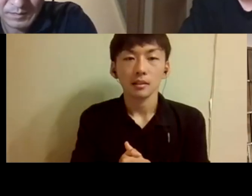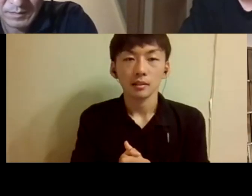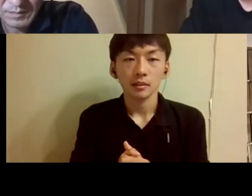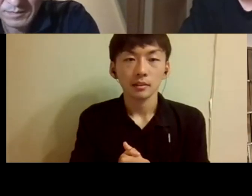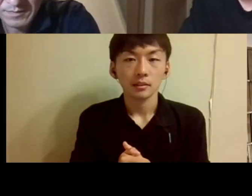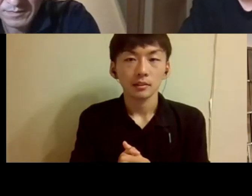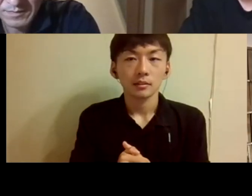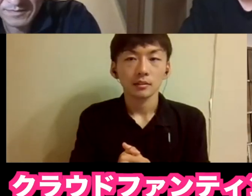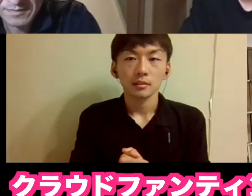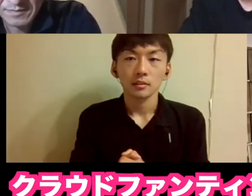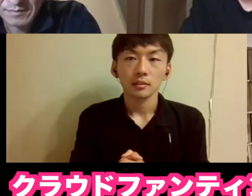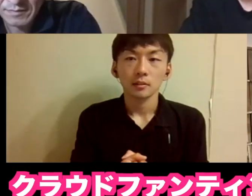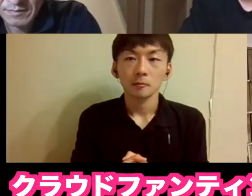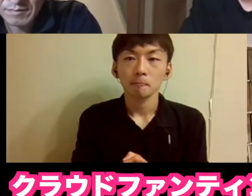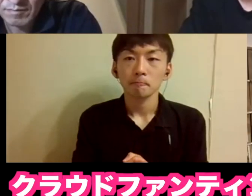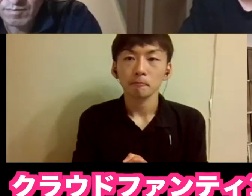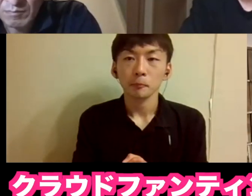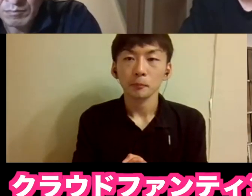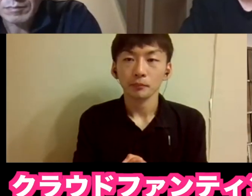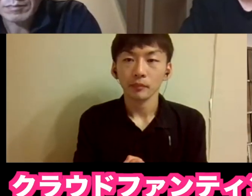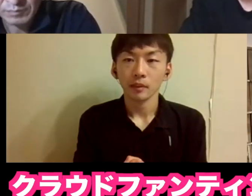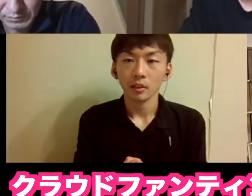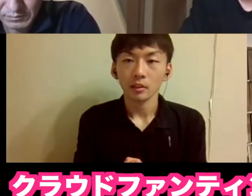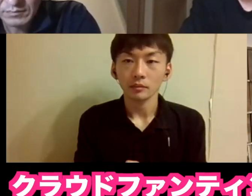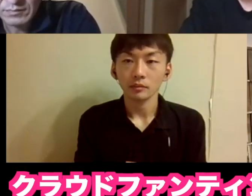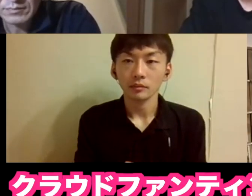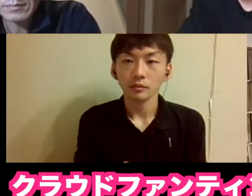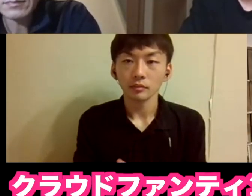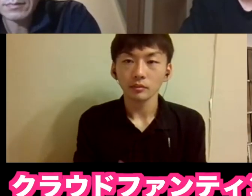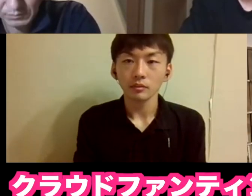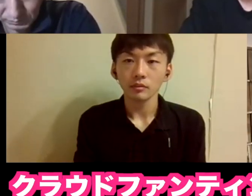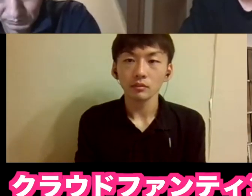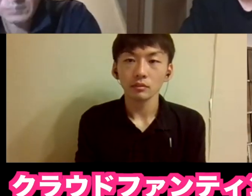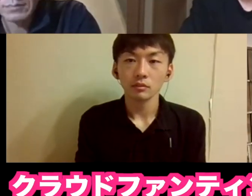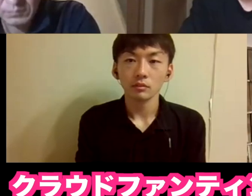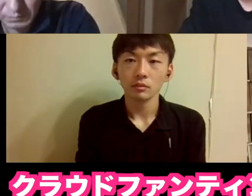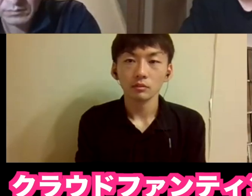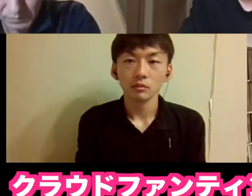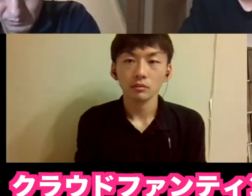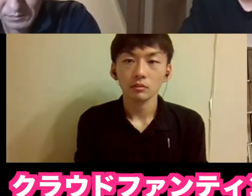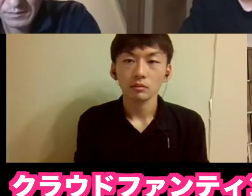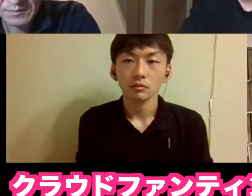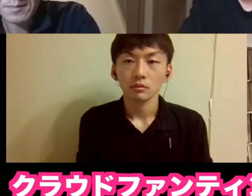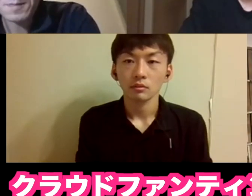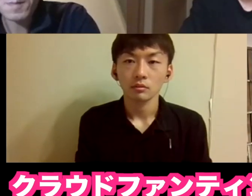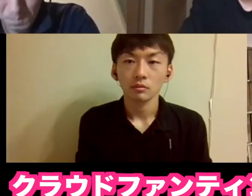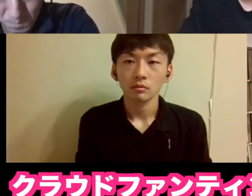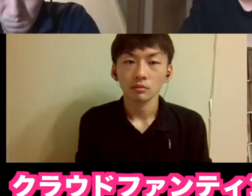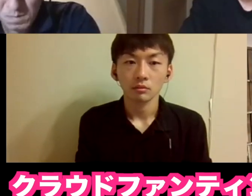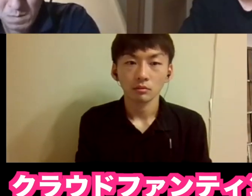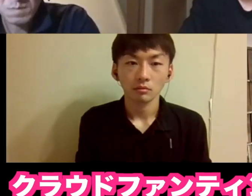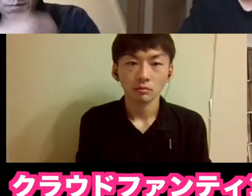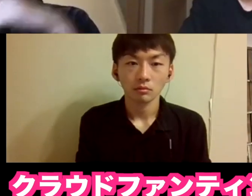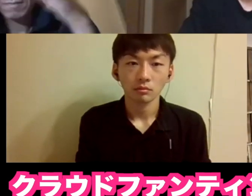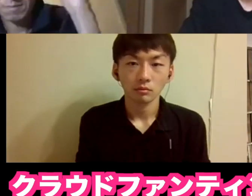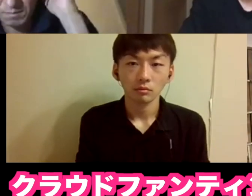ぬぼやクラブ本にはもう一発いみたいな言い方わかんないんだけどでもう継続性が